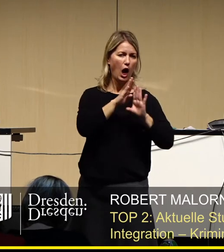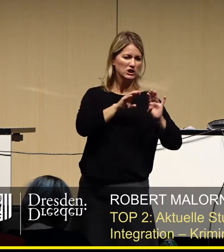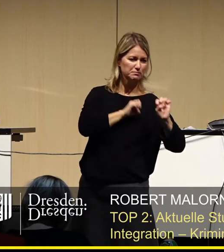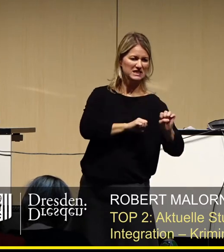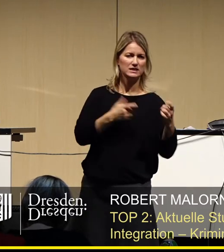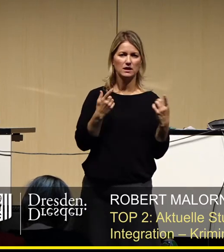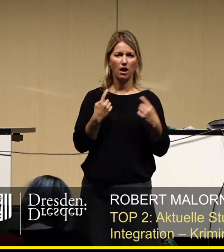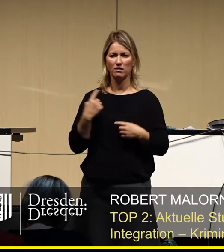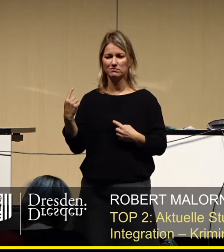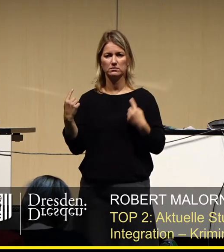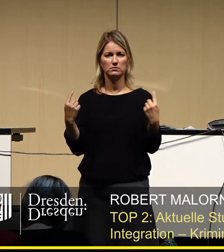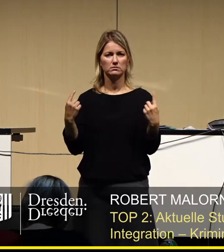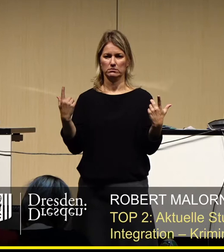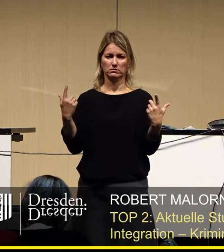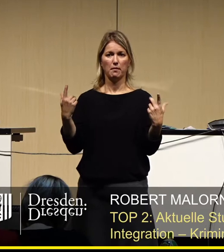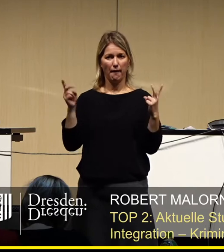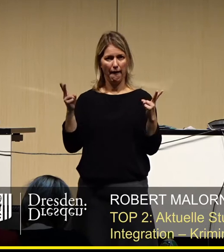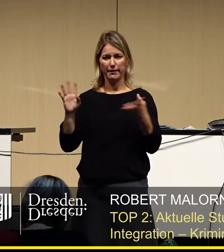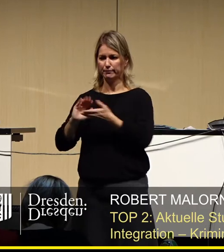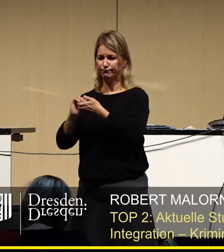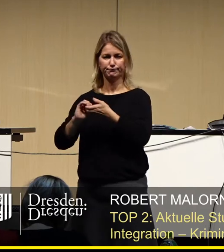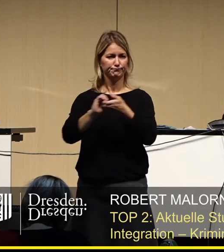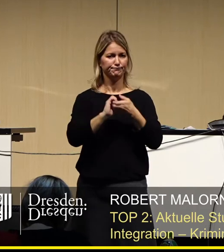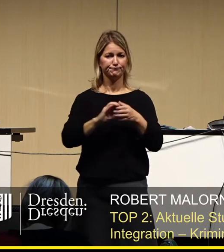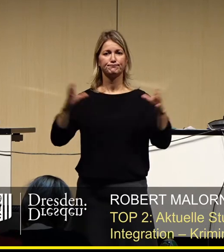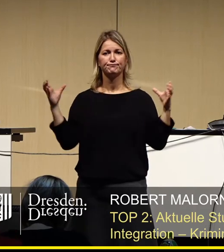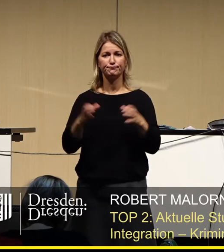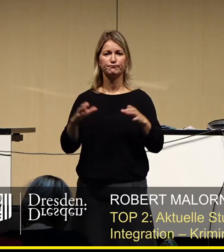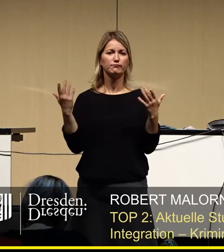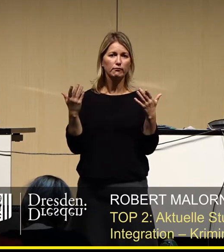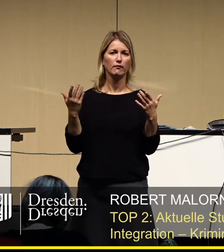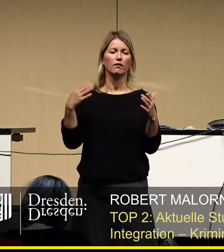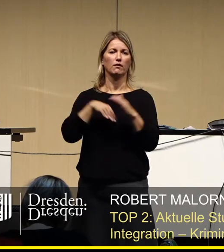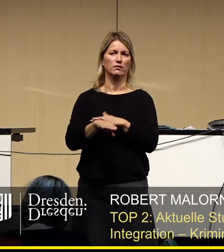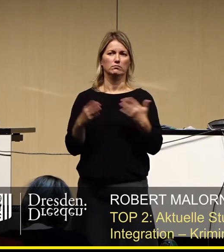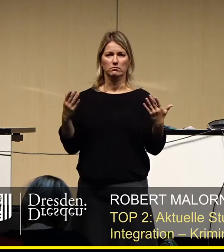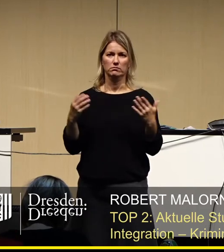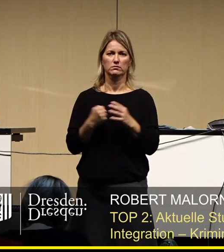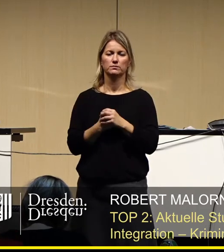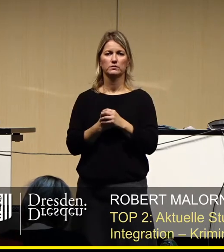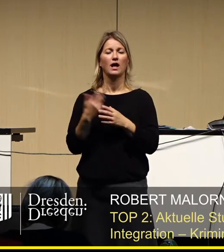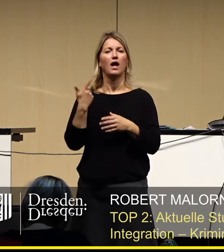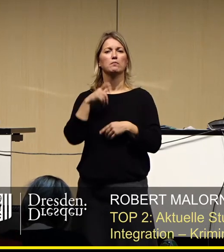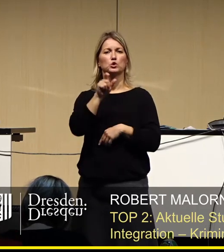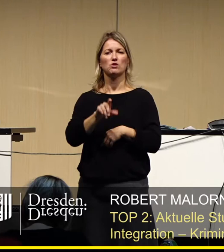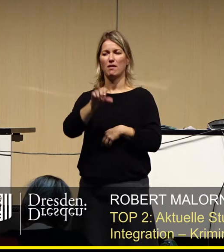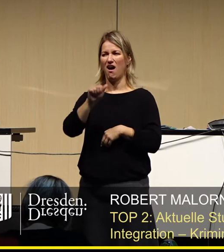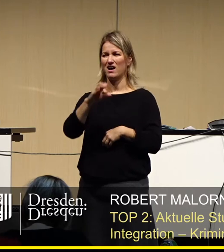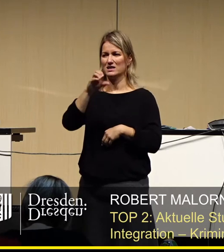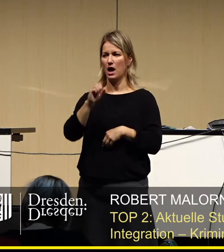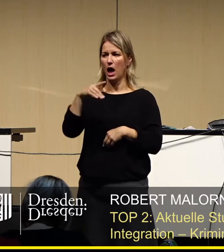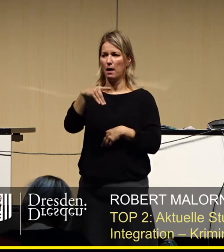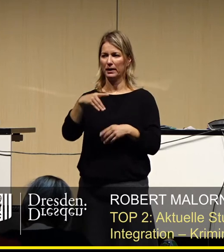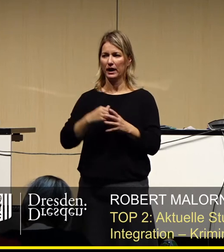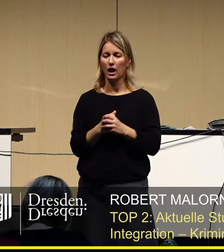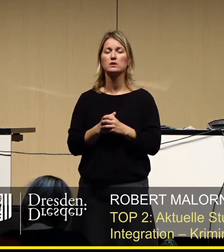jeder für sich, am Ende irgendwie alle gemeinsam, handeln nach dem Motto Fuck the Police. Die Buchstaben ACAB,